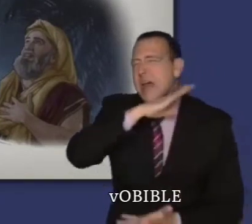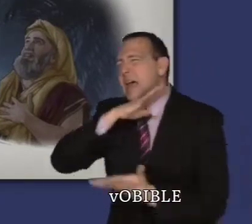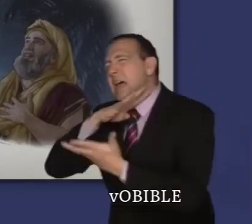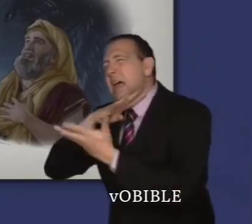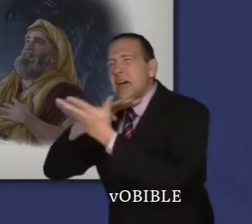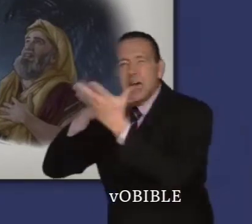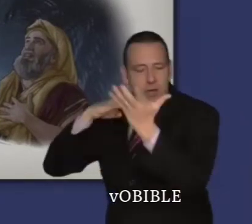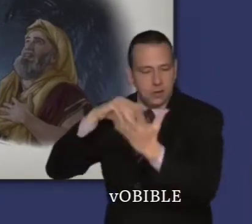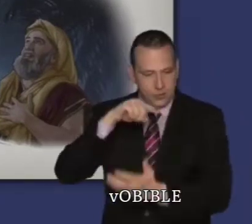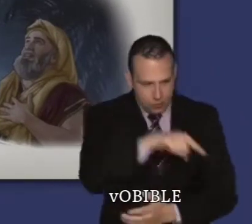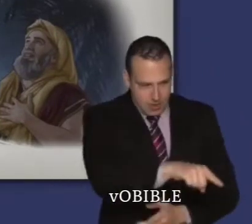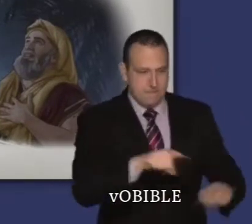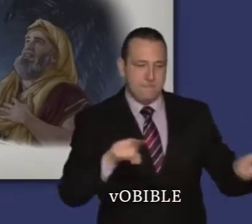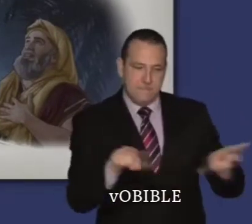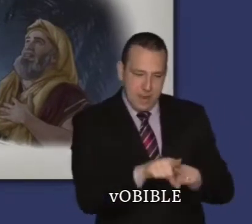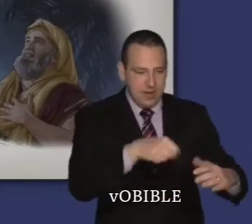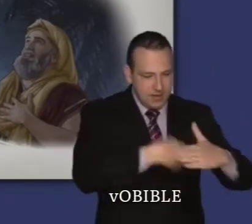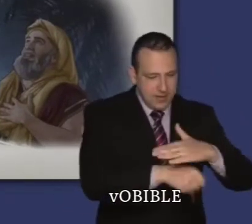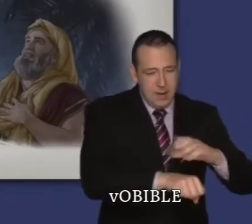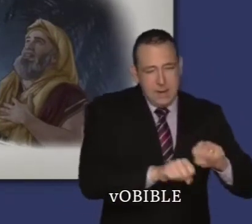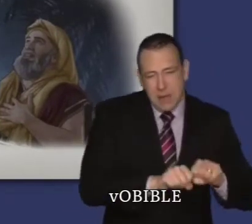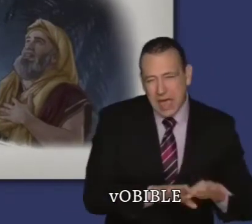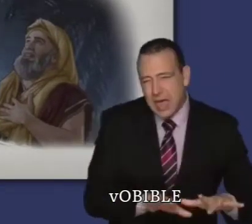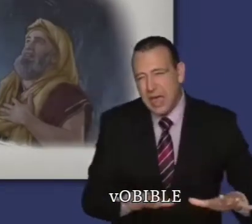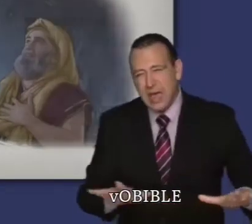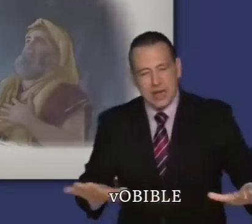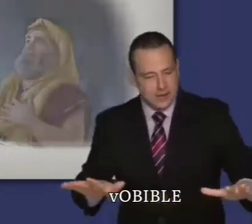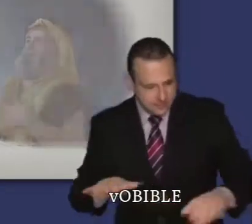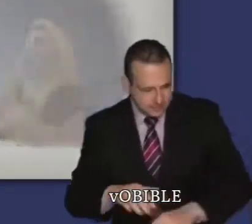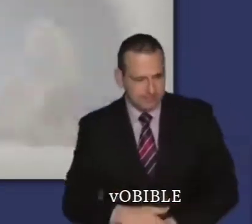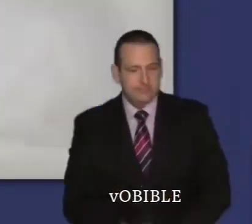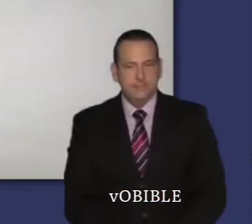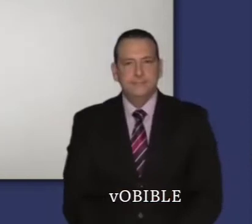peux. » Puis il ajoute, « Ainsi deviendra ta descendance. »